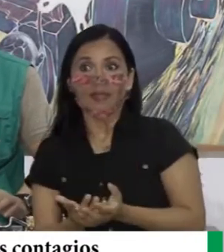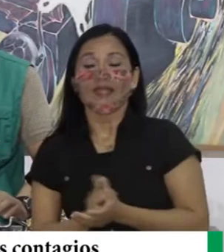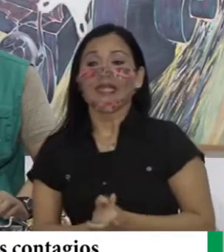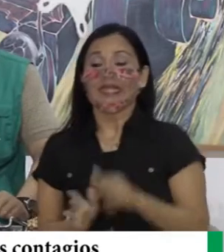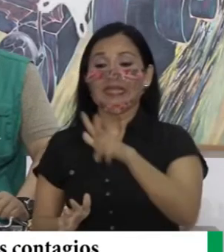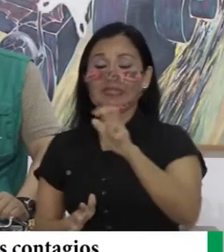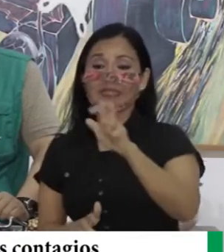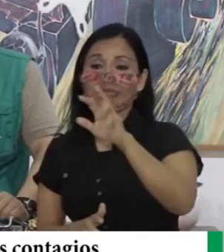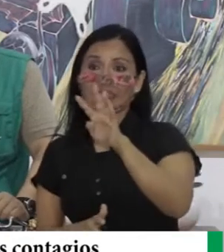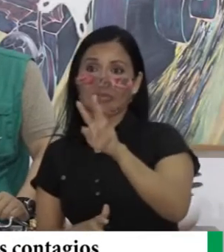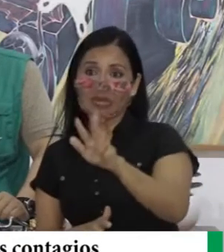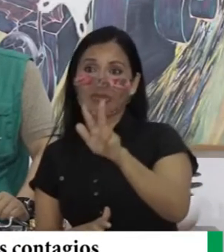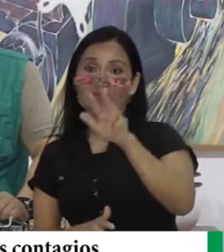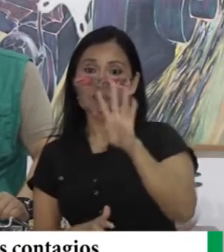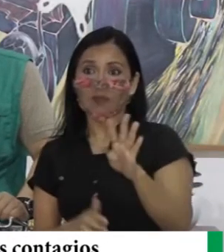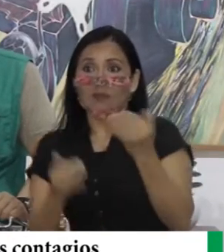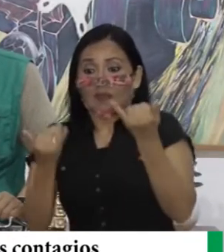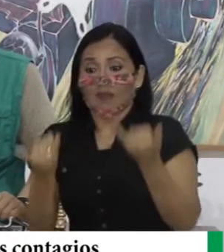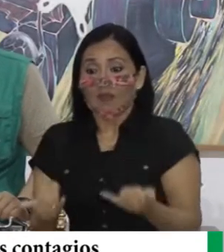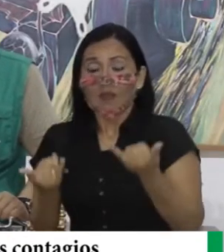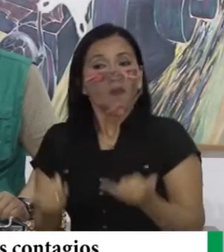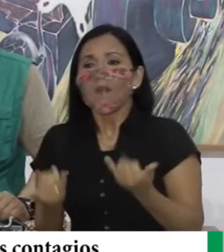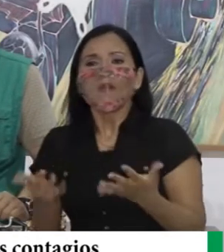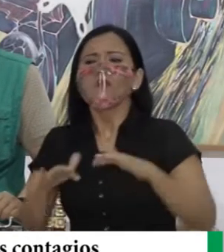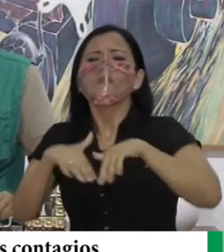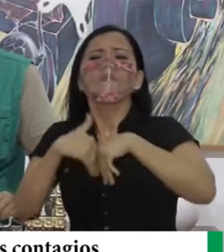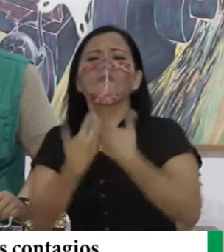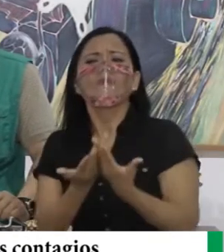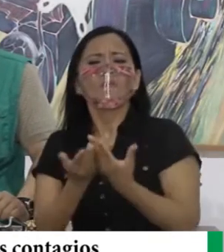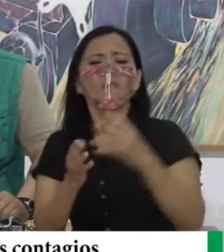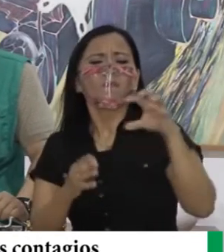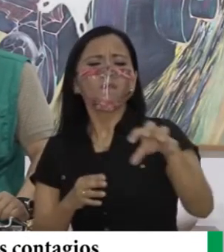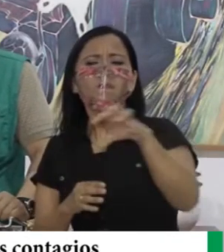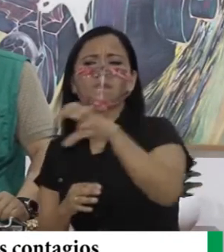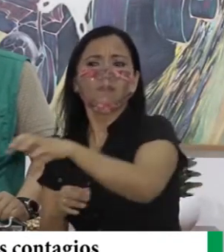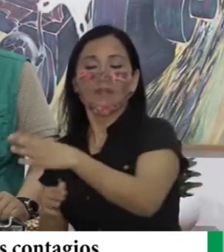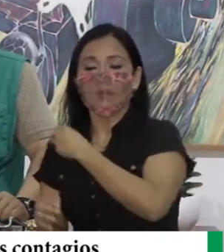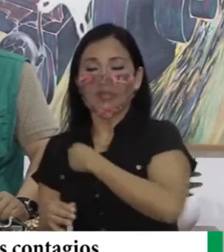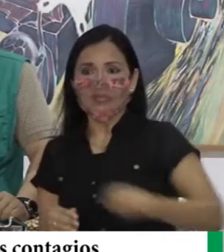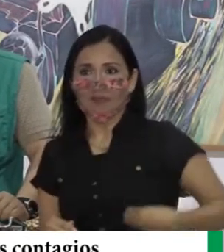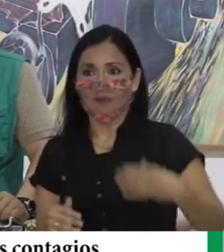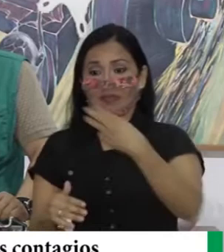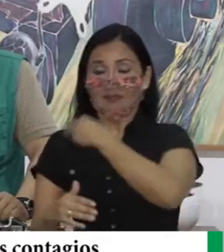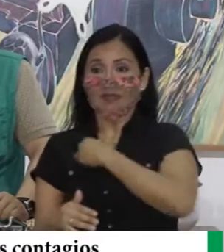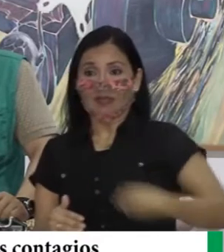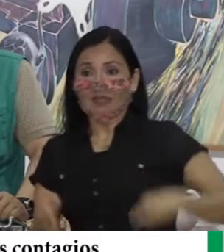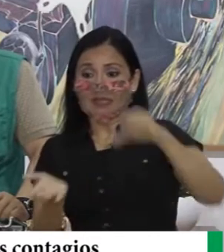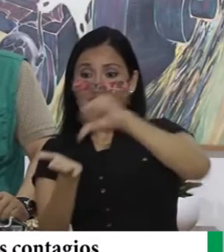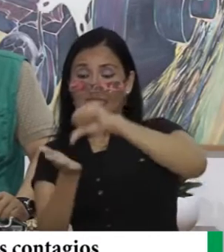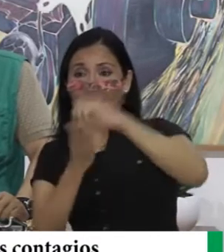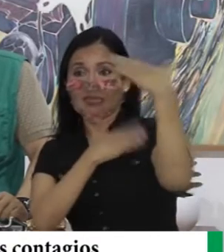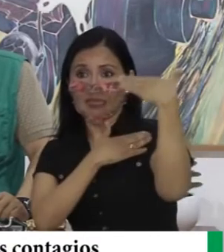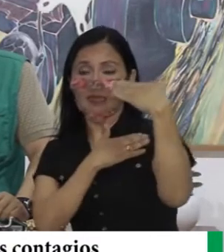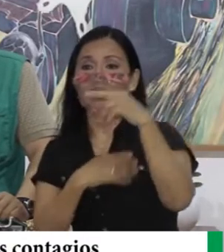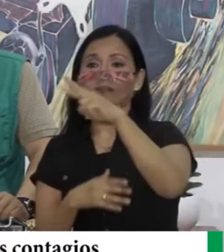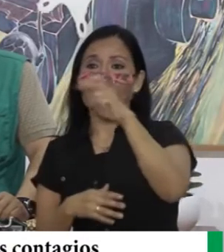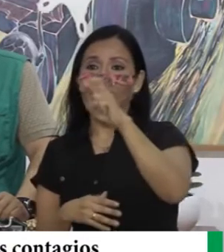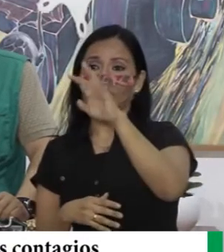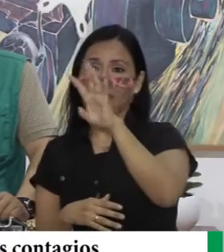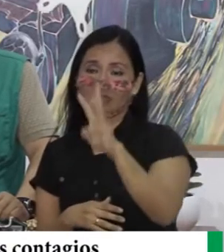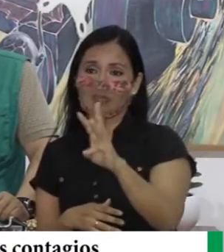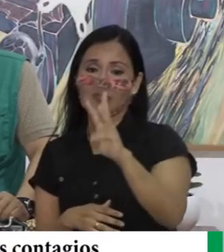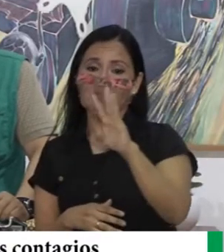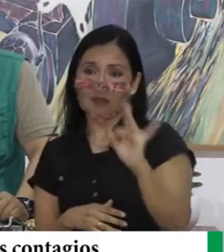estos 334 casos, la distribución por municipios es Santa Cruz de la Sierra, 268